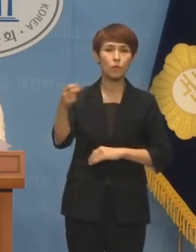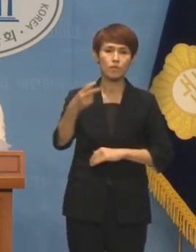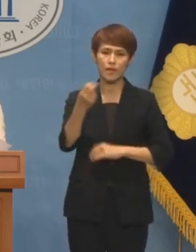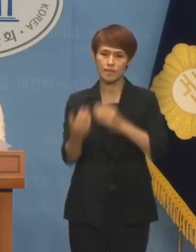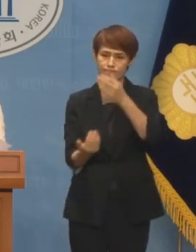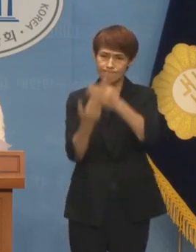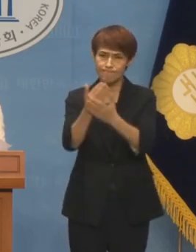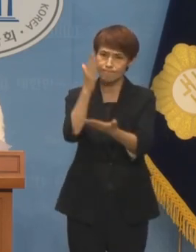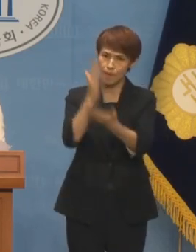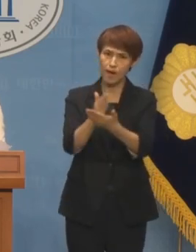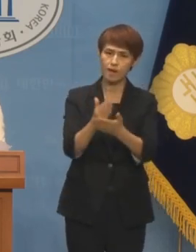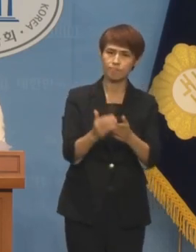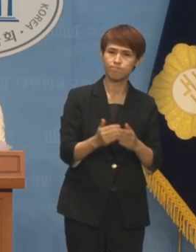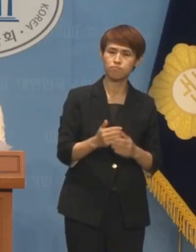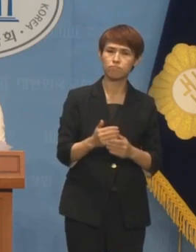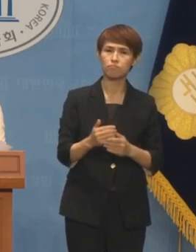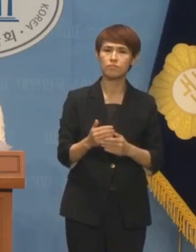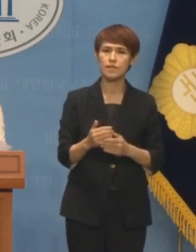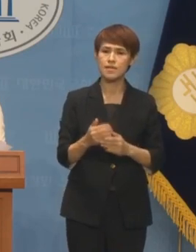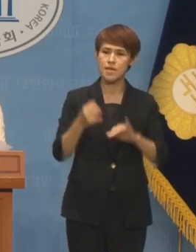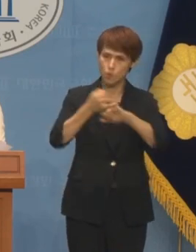방지 약속도 받아내십시오.